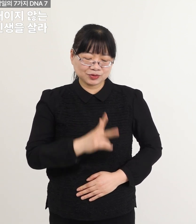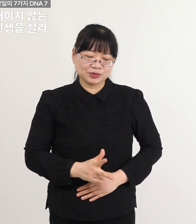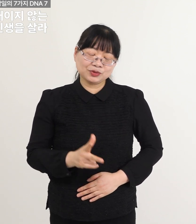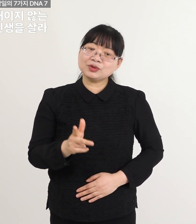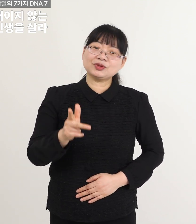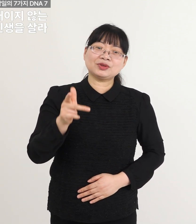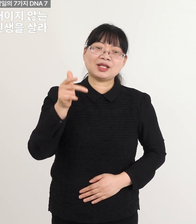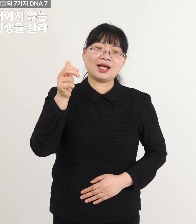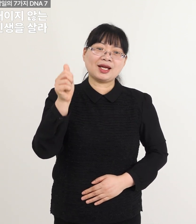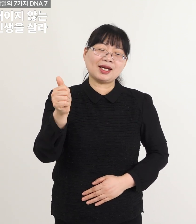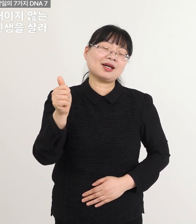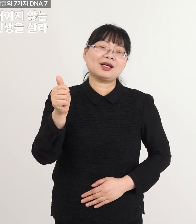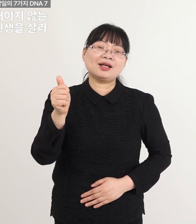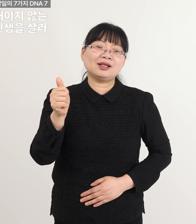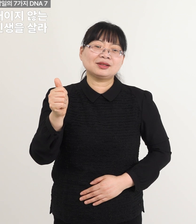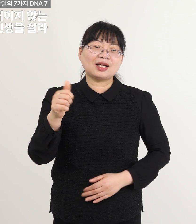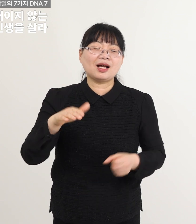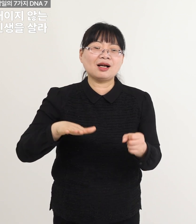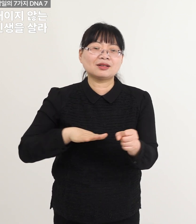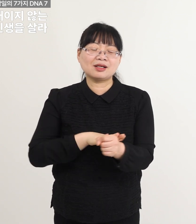오직 주의